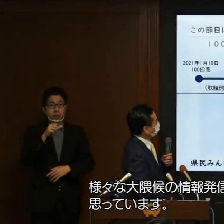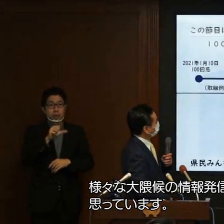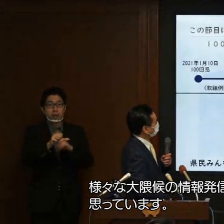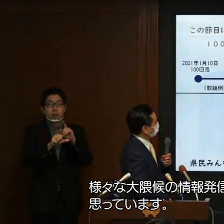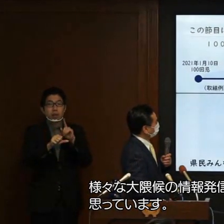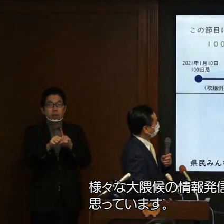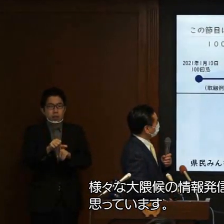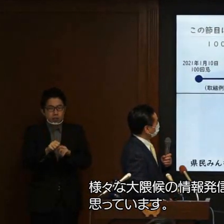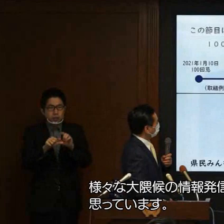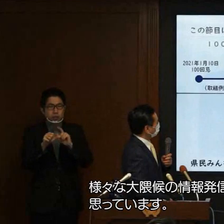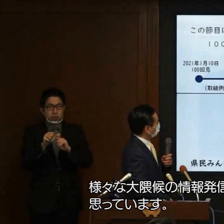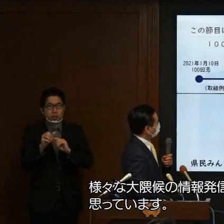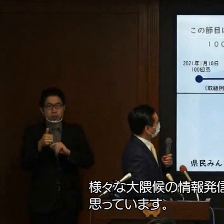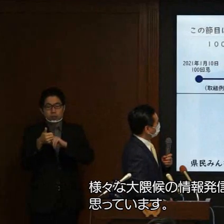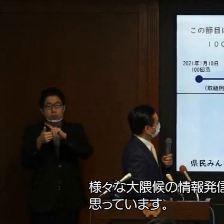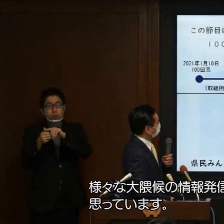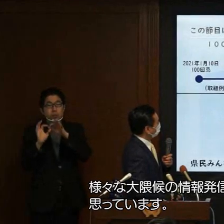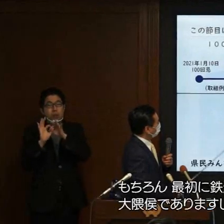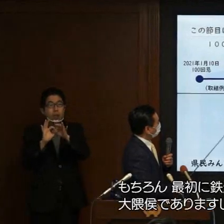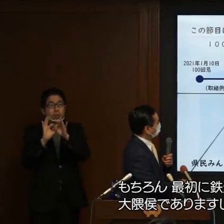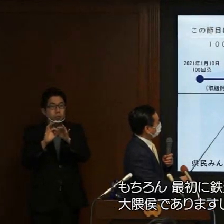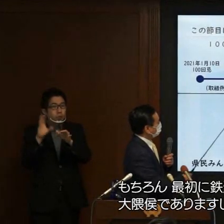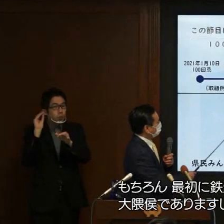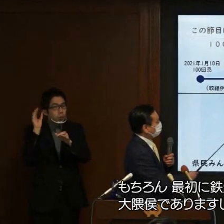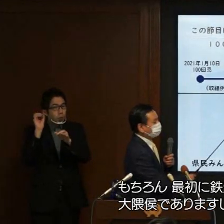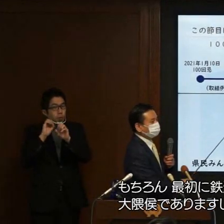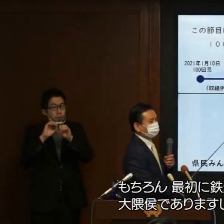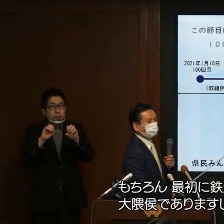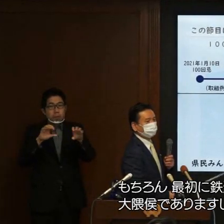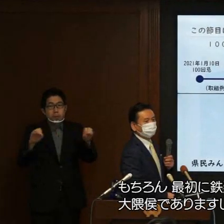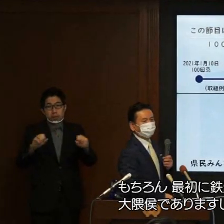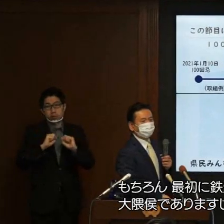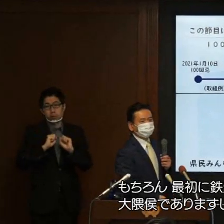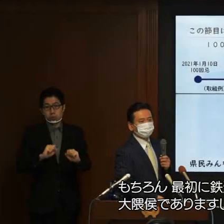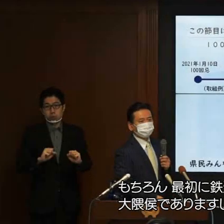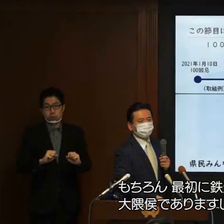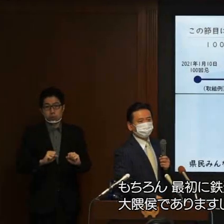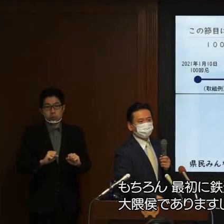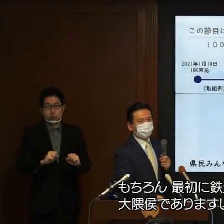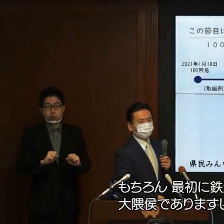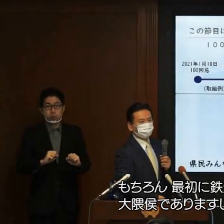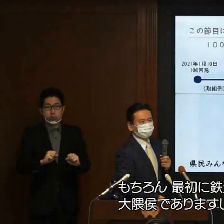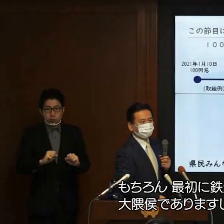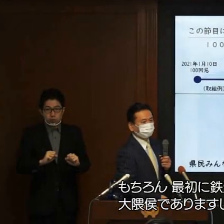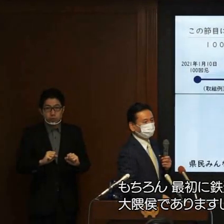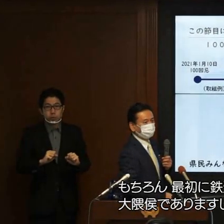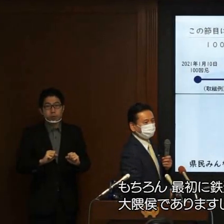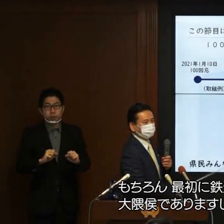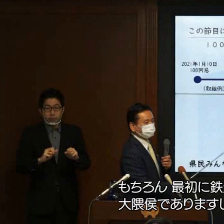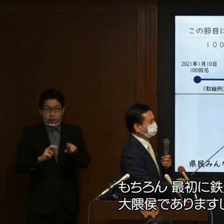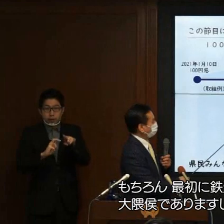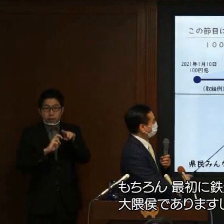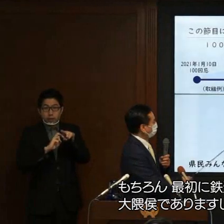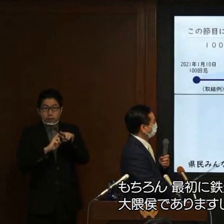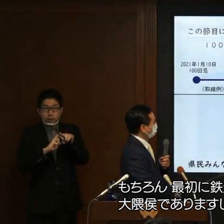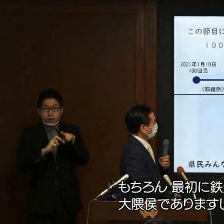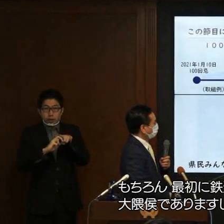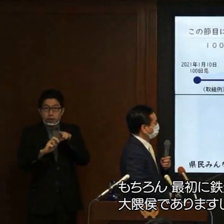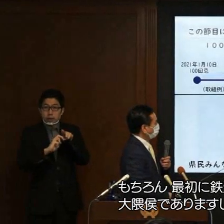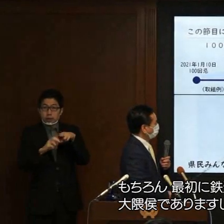情報発信をさせていただこうと思っています。もちろん最初に鉄道を走らせたのが大隈公であります